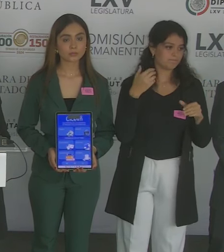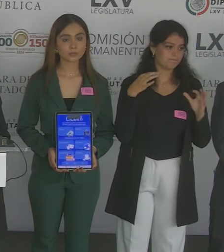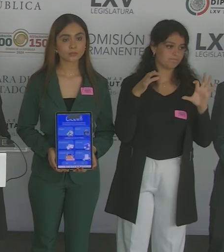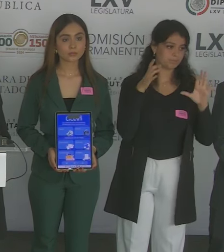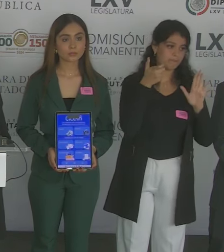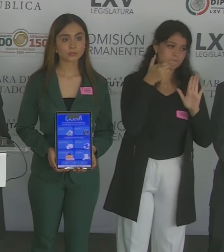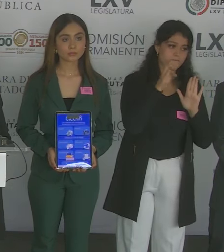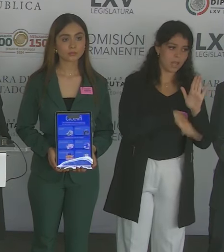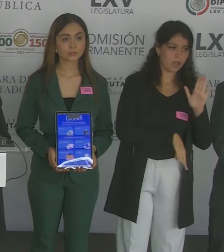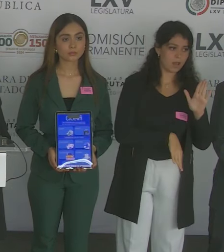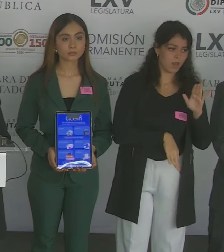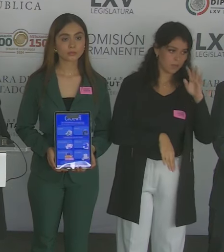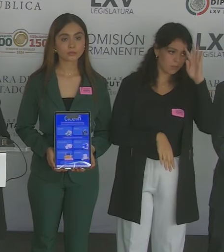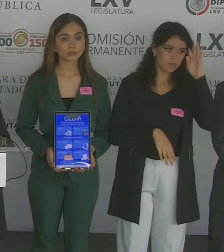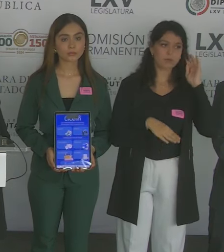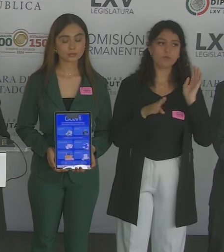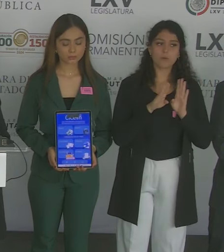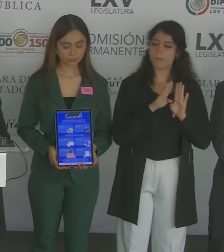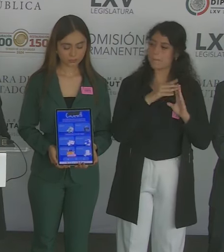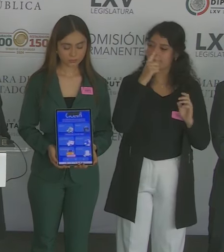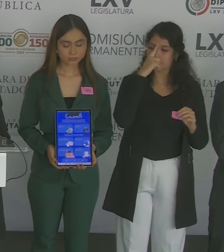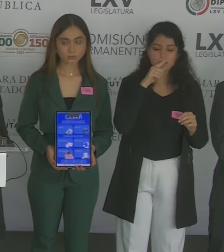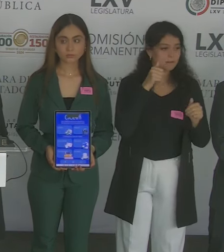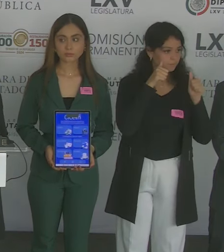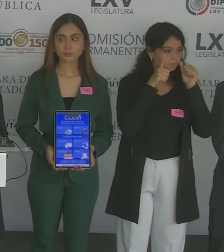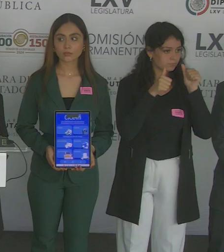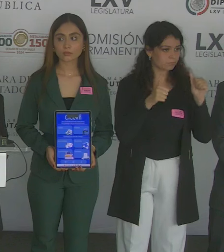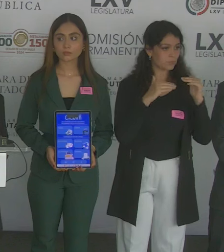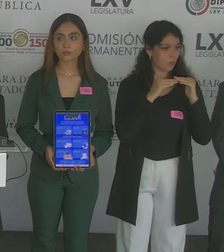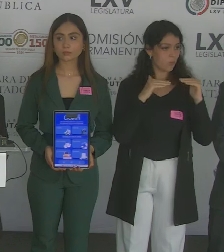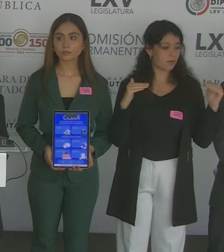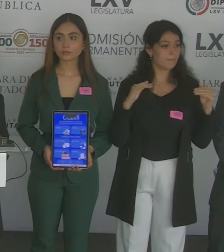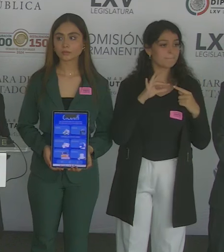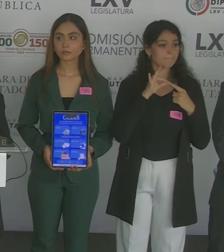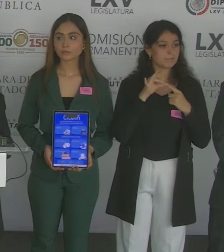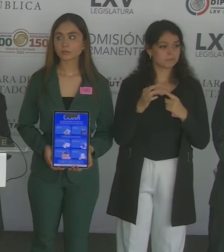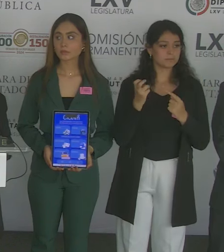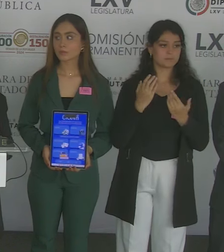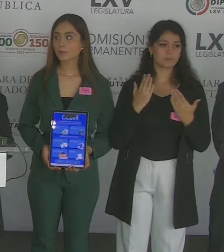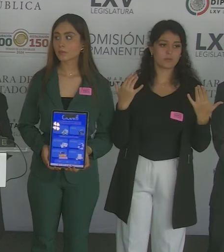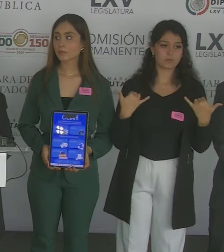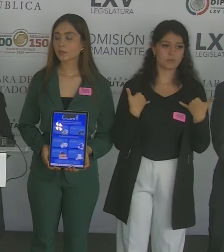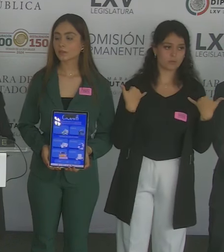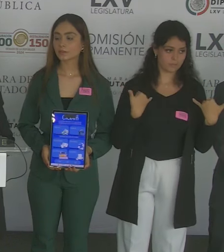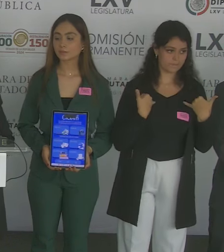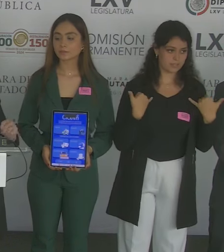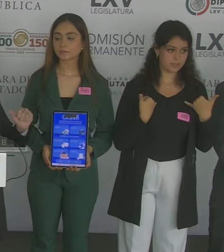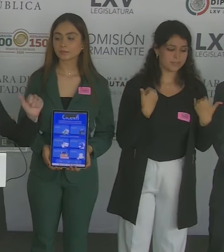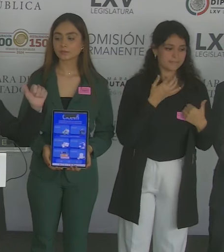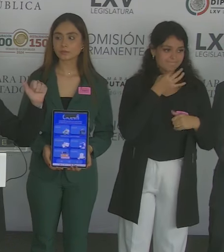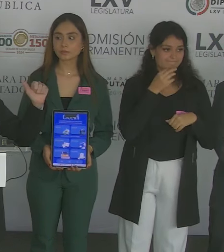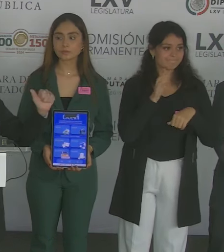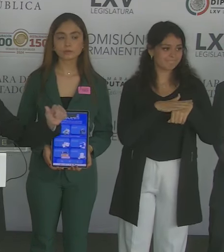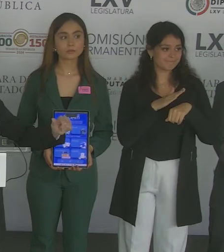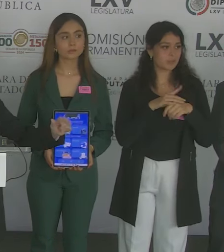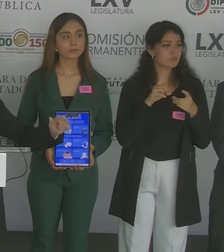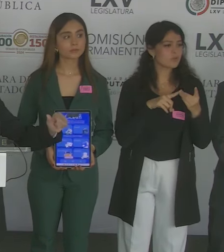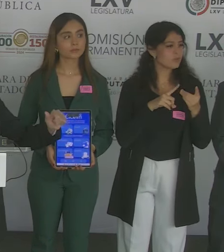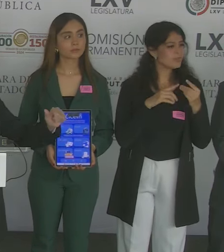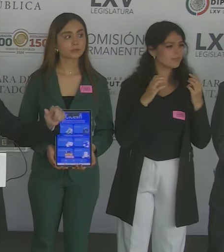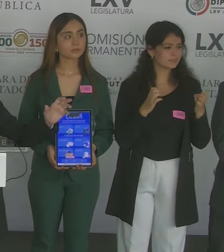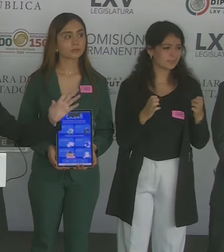pluralizar y hacerlo democrático presentaremos a este grupo multidisciplinario donde se encuentran